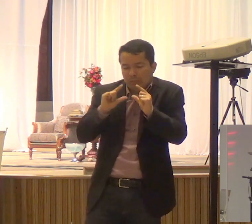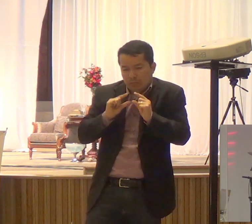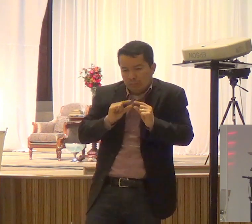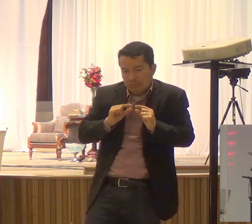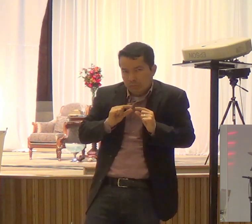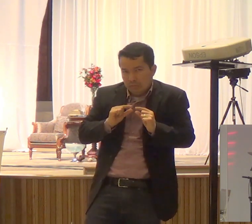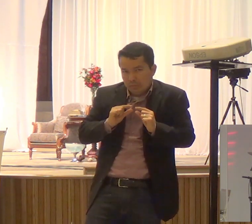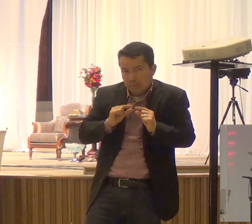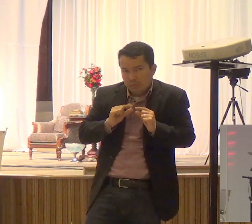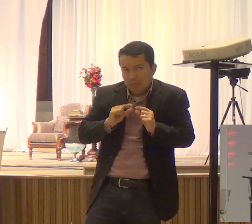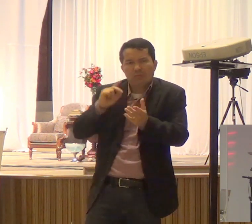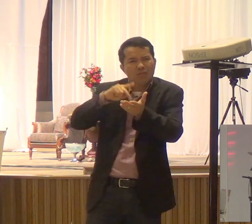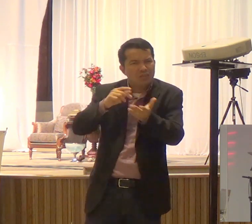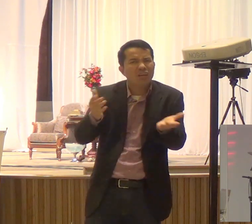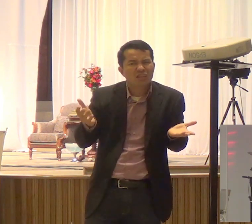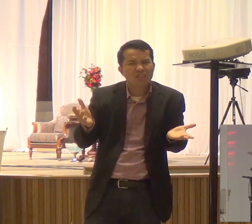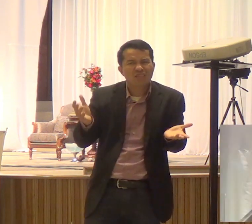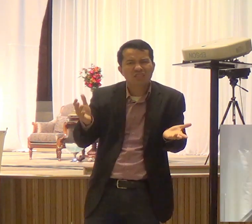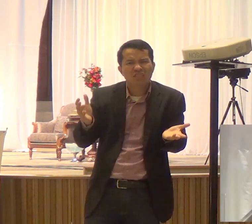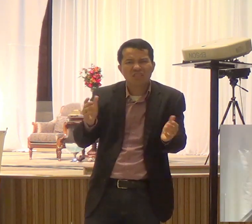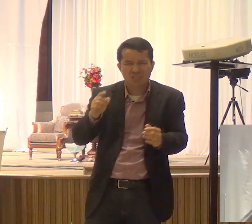exatamente sobre esse versículo?